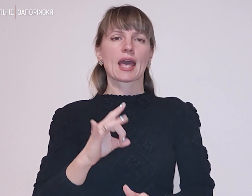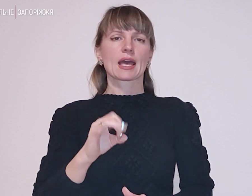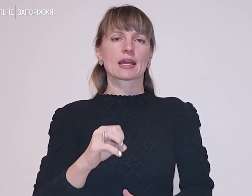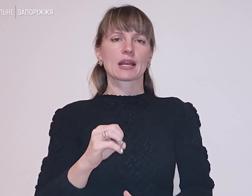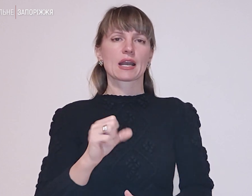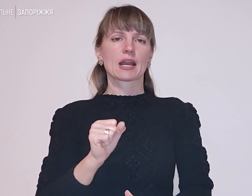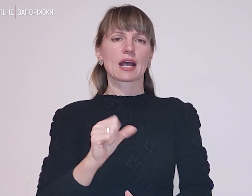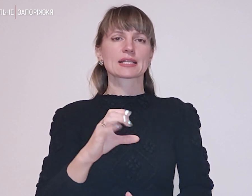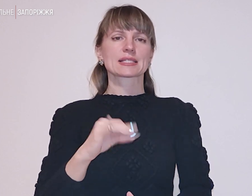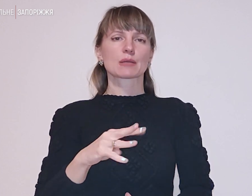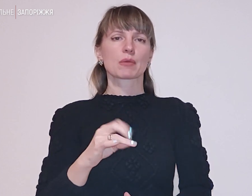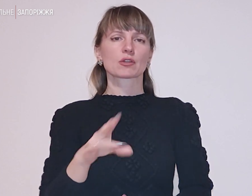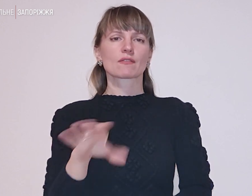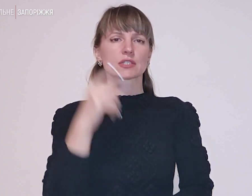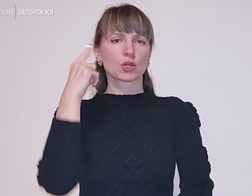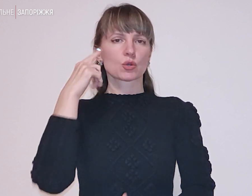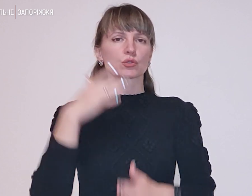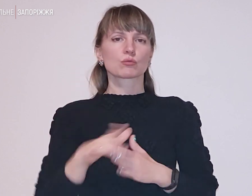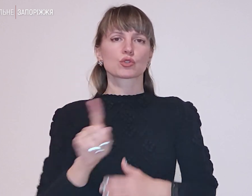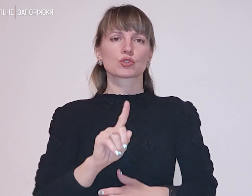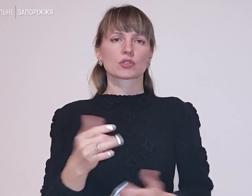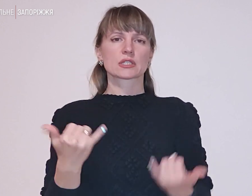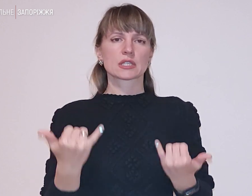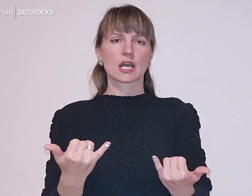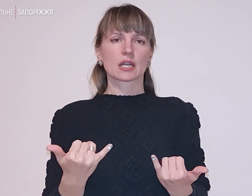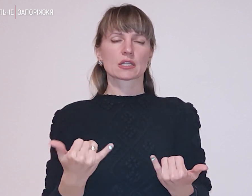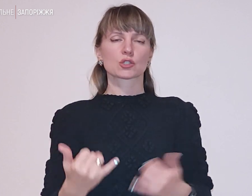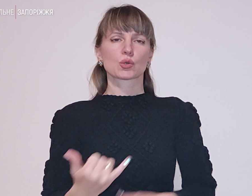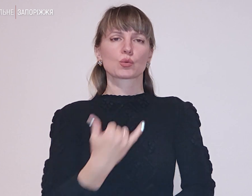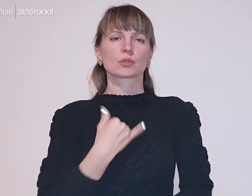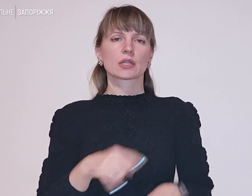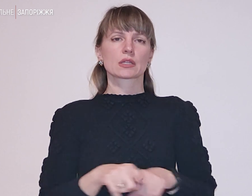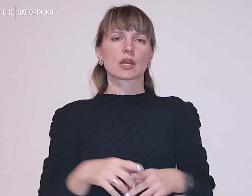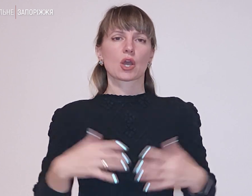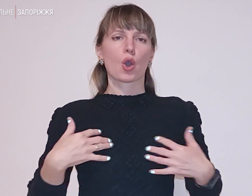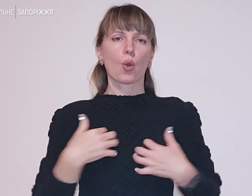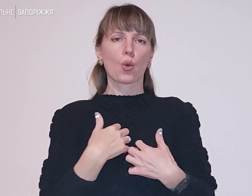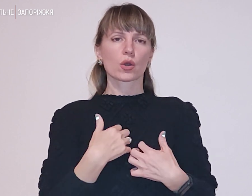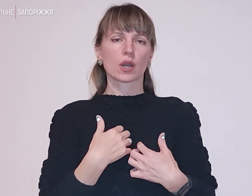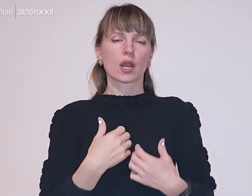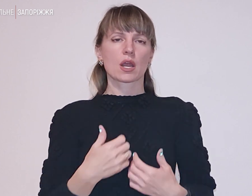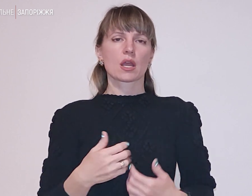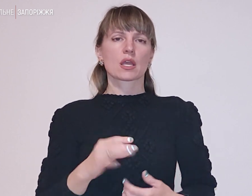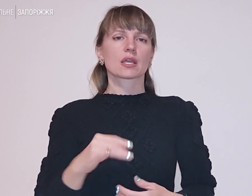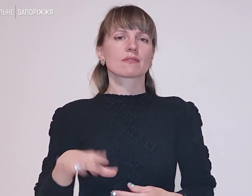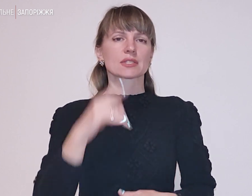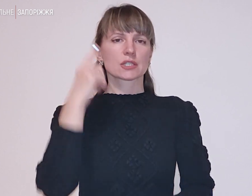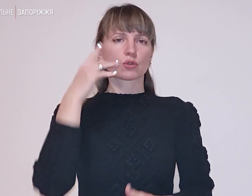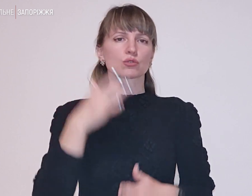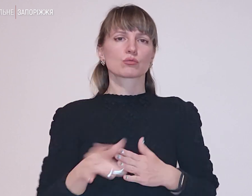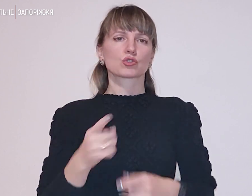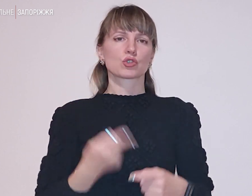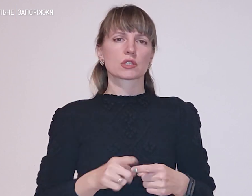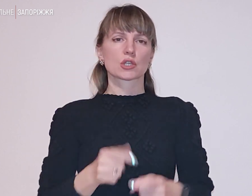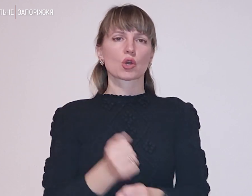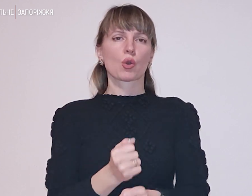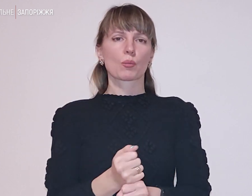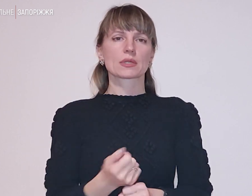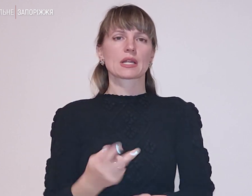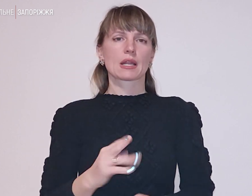Всі розуміють, що на даний момент у нас таке горе, і всі розуміють, що це робиться для перемоги,